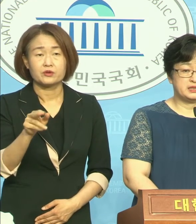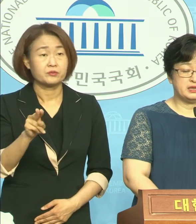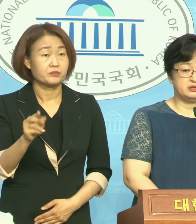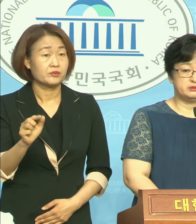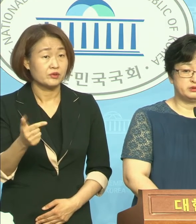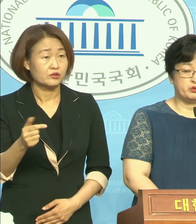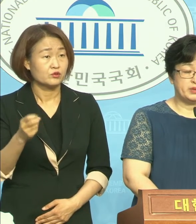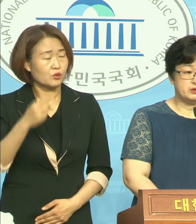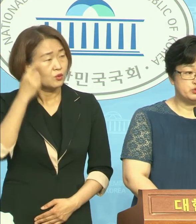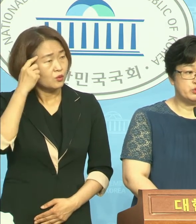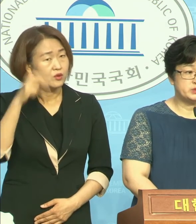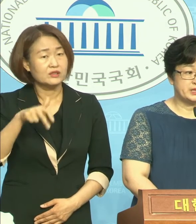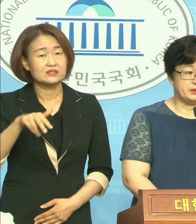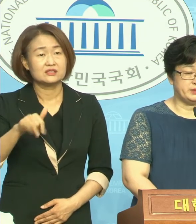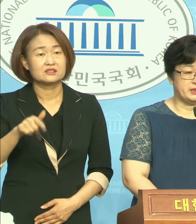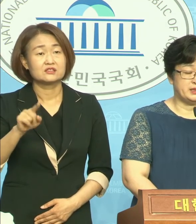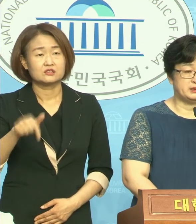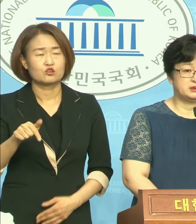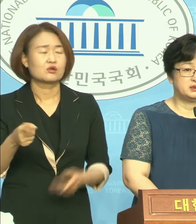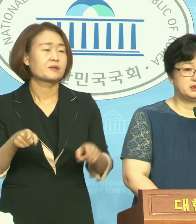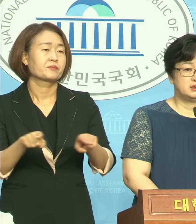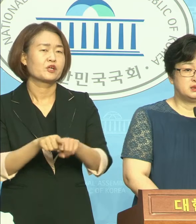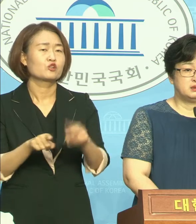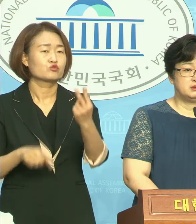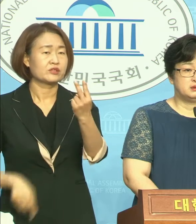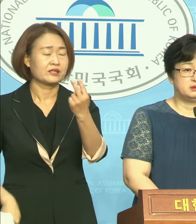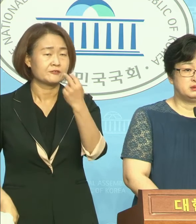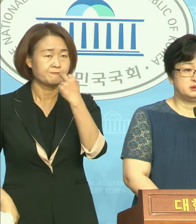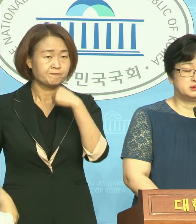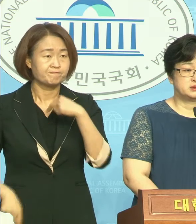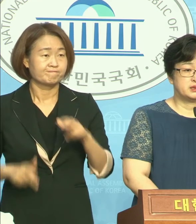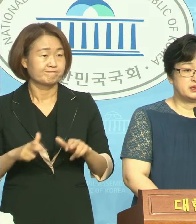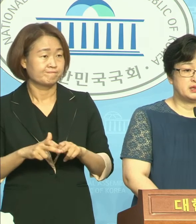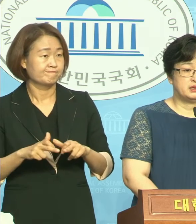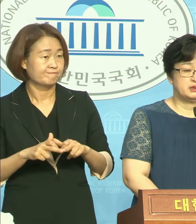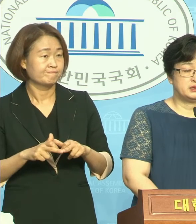지적장애 1급 을 동반 한 중 복장입니다 어